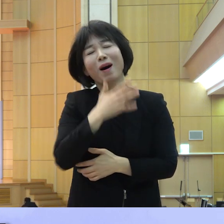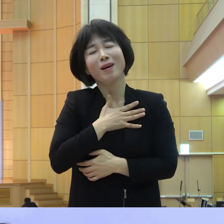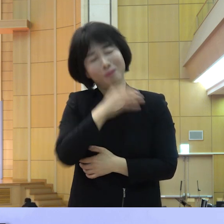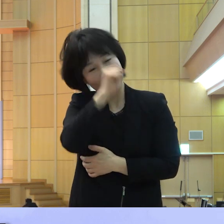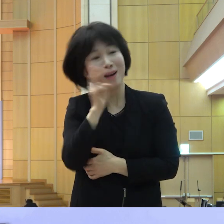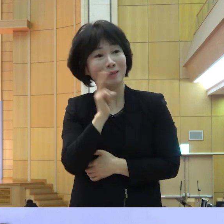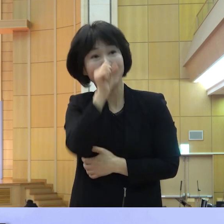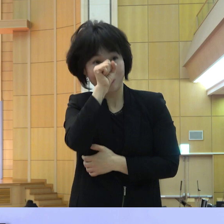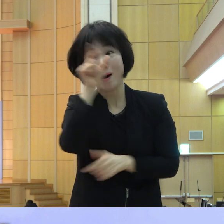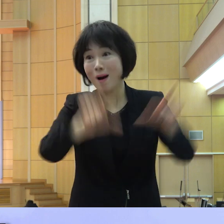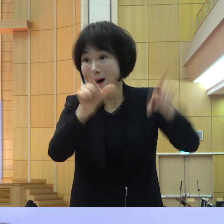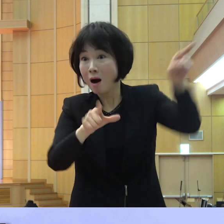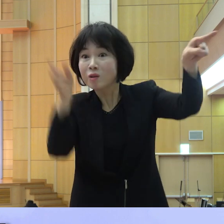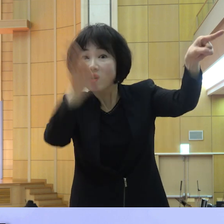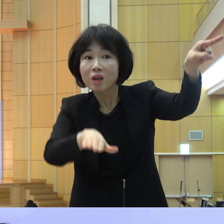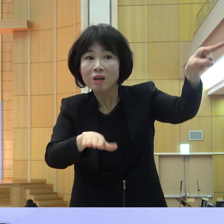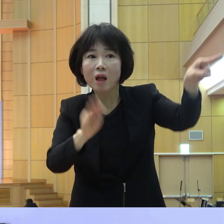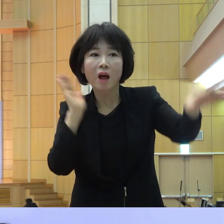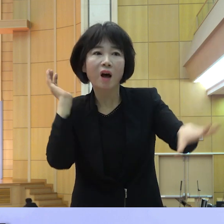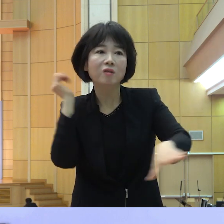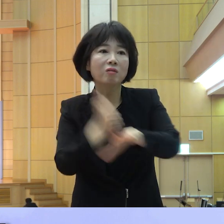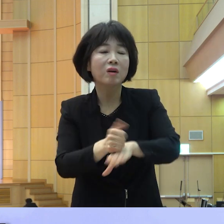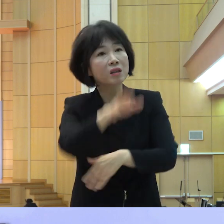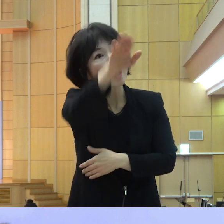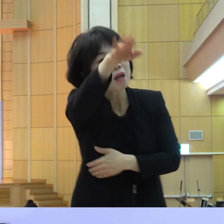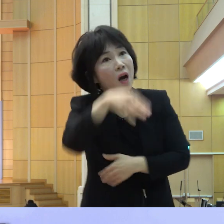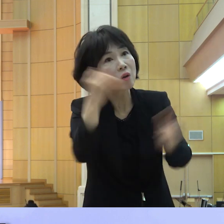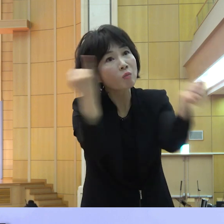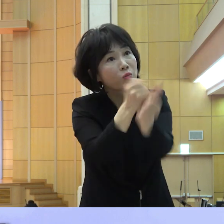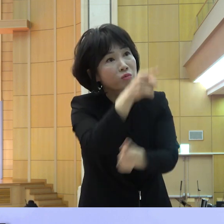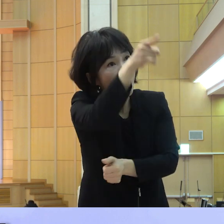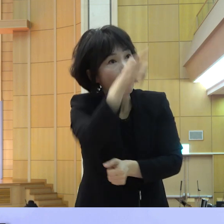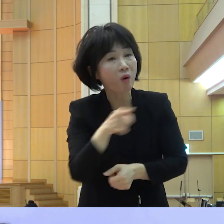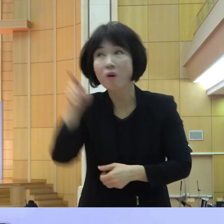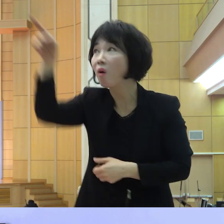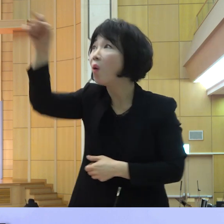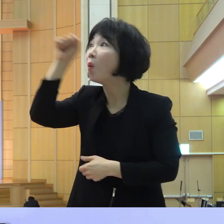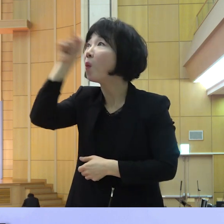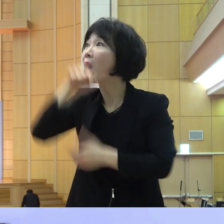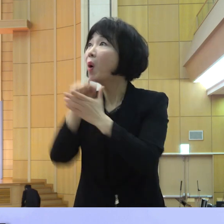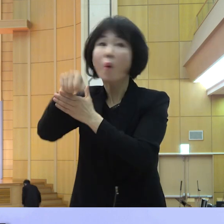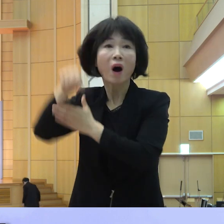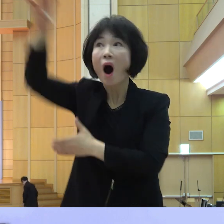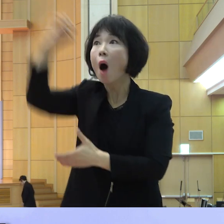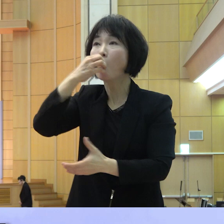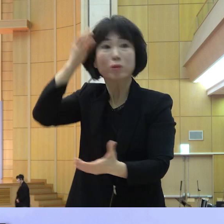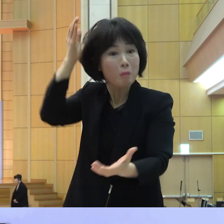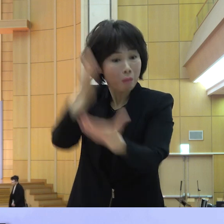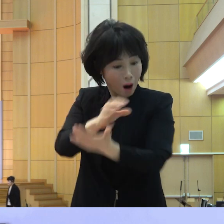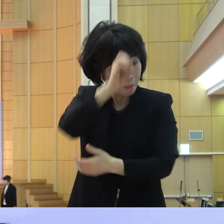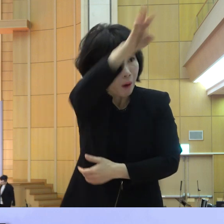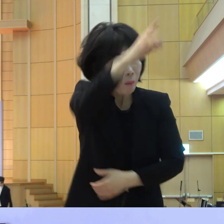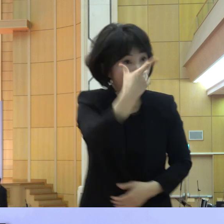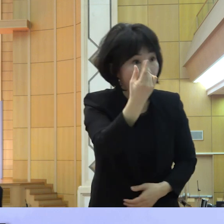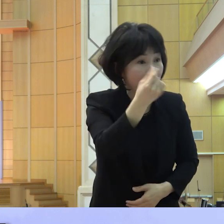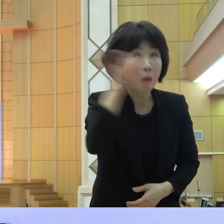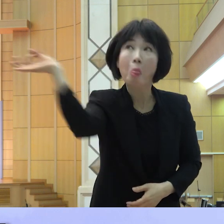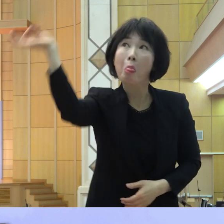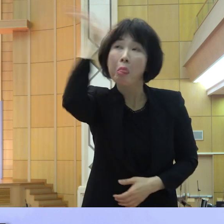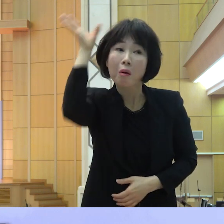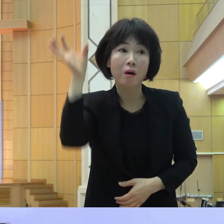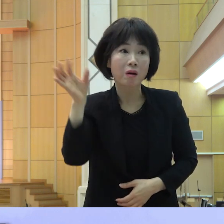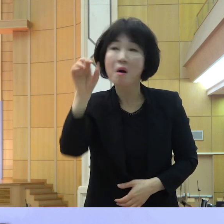있었는데 선악과를 따먹지 말라고 했음에도 불구하고 선악과를 따먹는